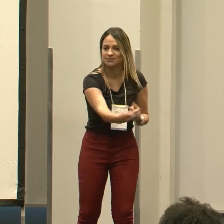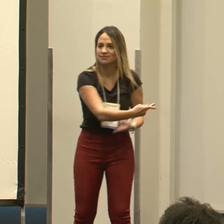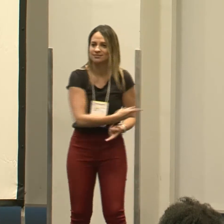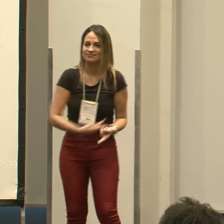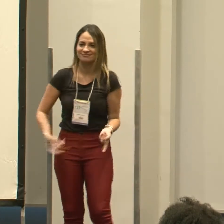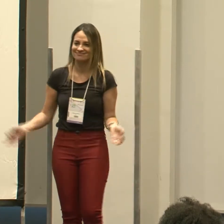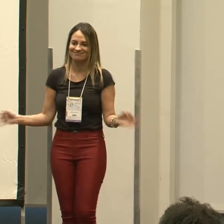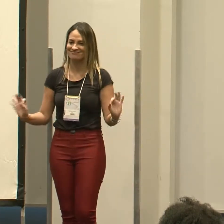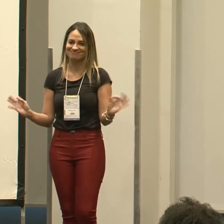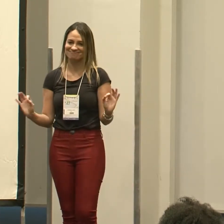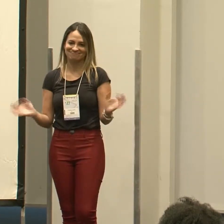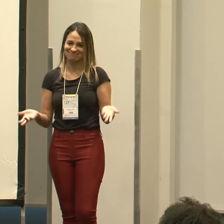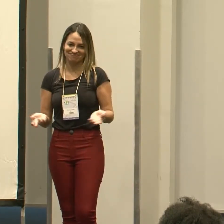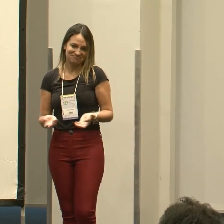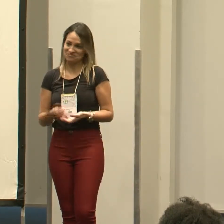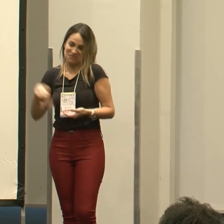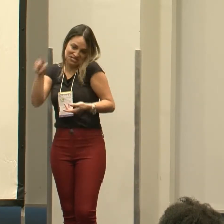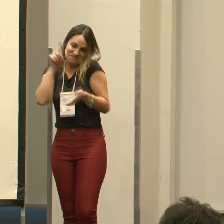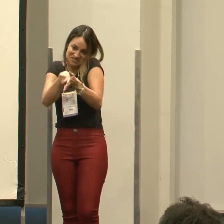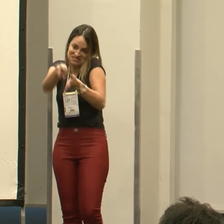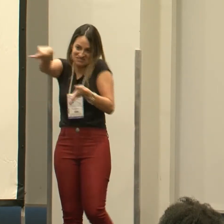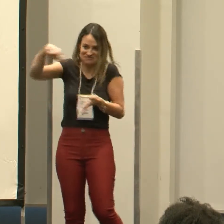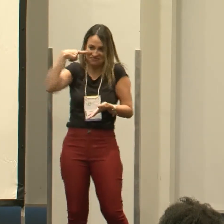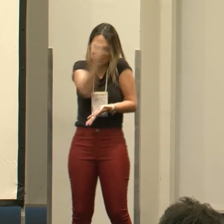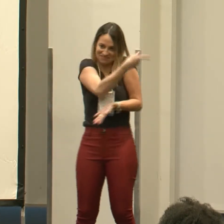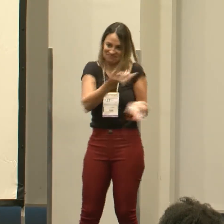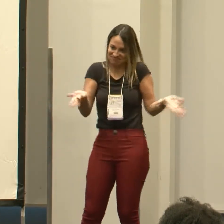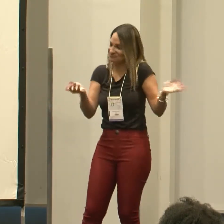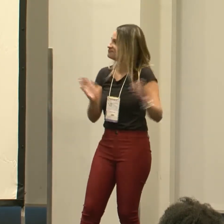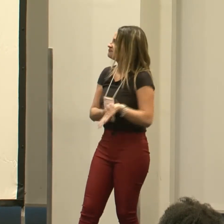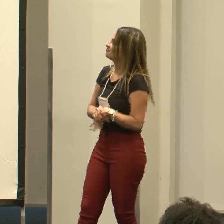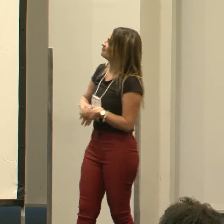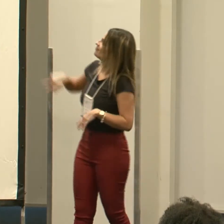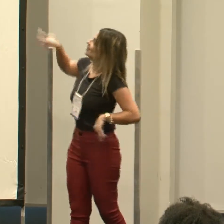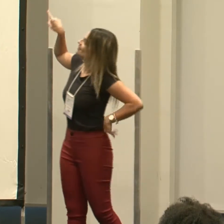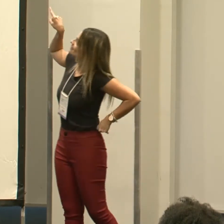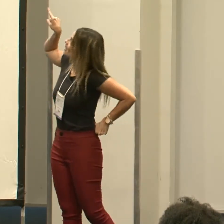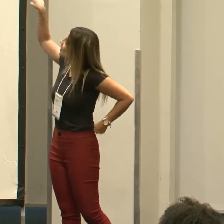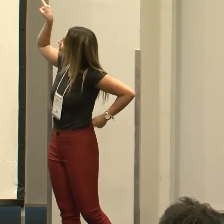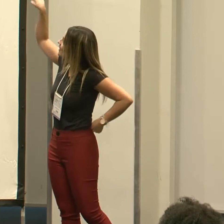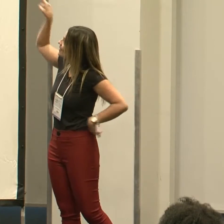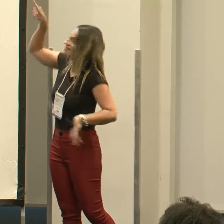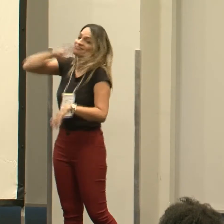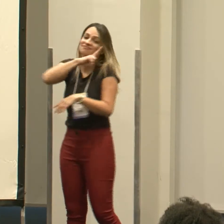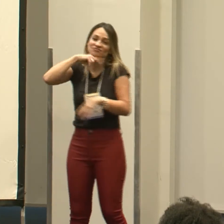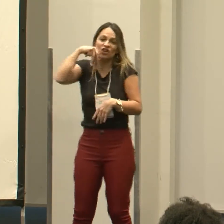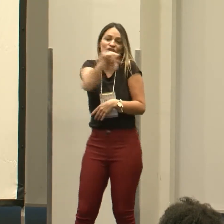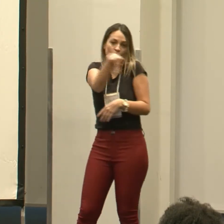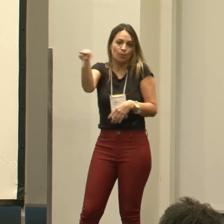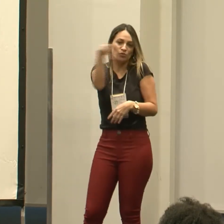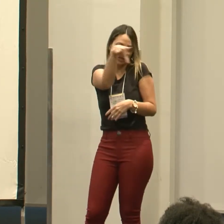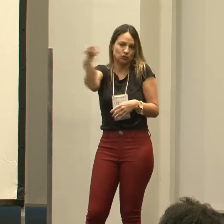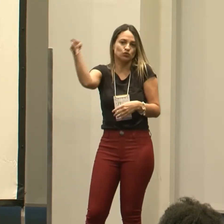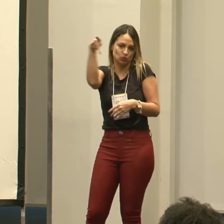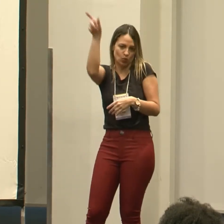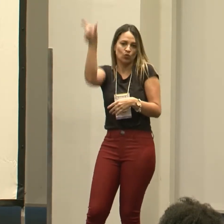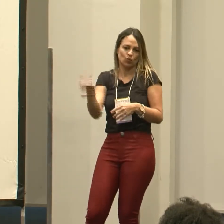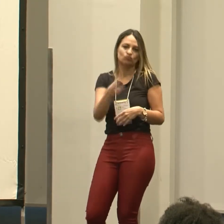eu fiquei procurando a presença dele lá e não encontrei. Mas se vocês tiverem dúvida, vocês podem ir lá e pesquisar